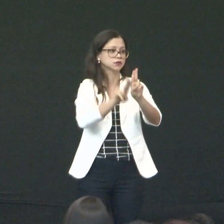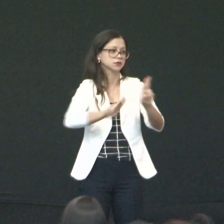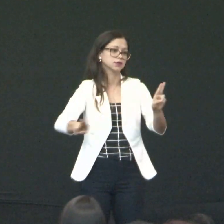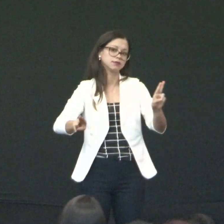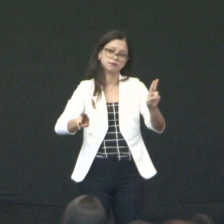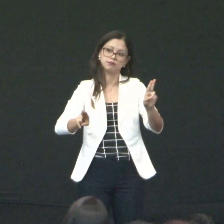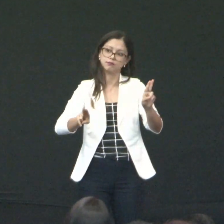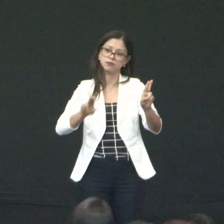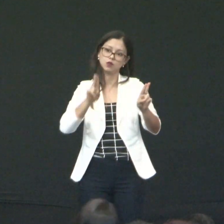surdo.